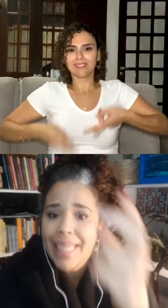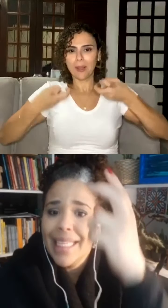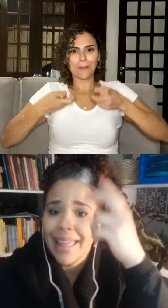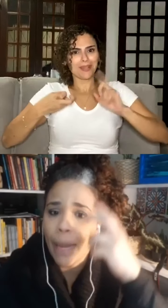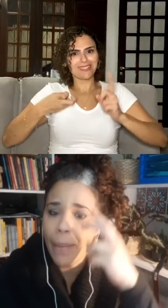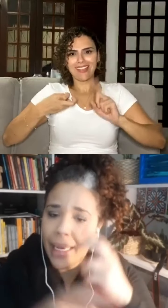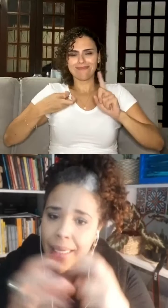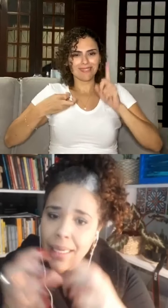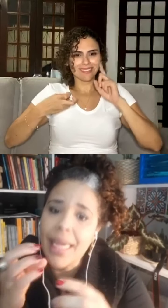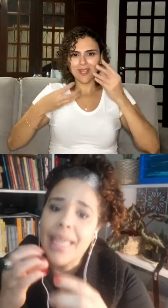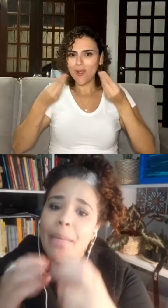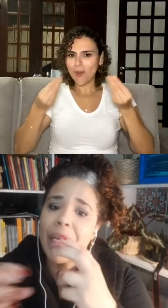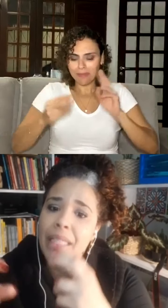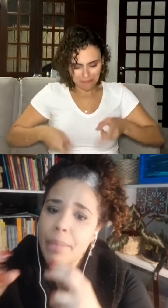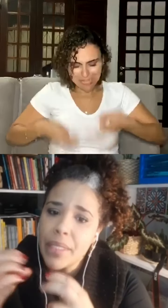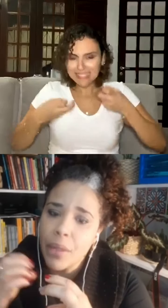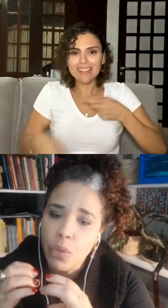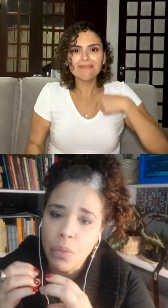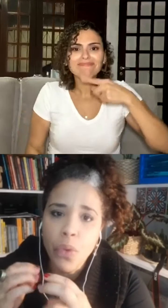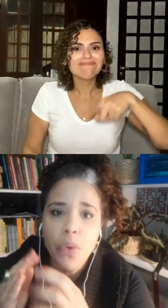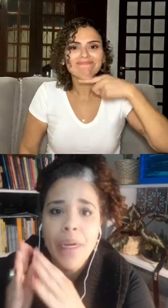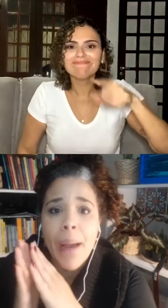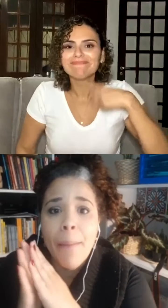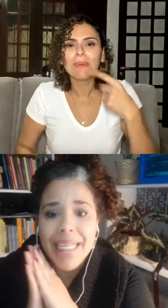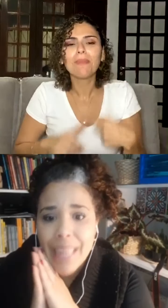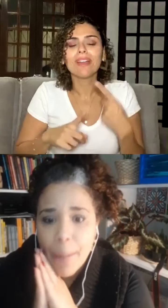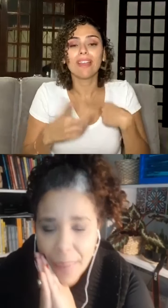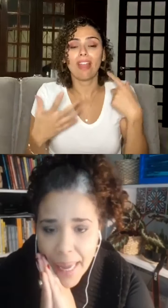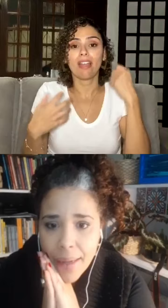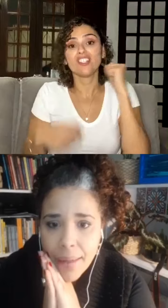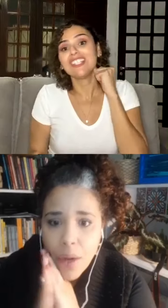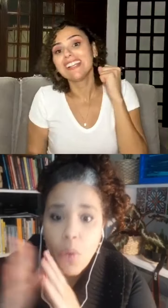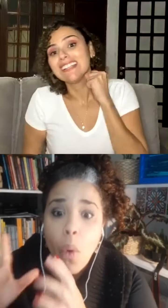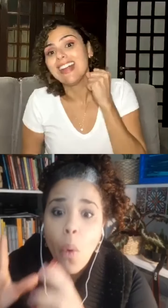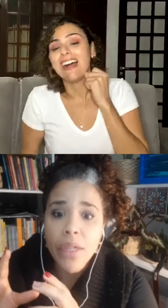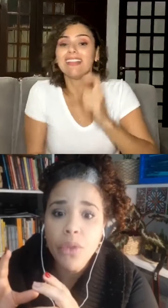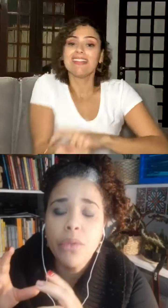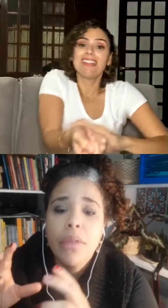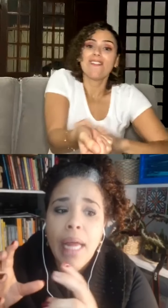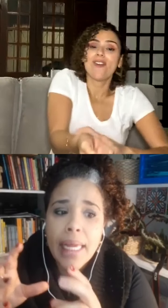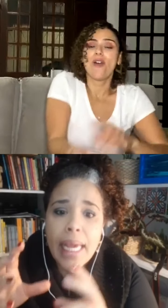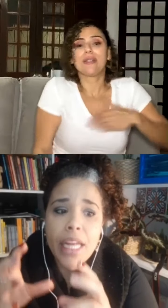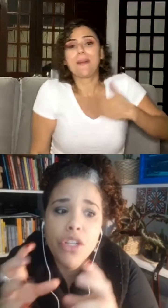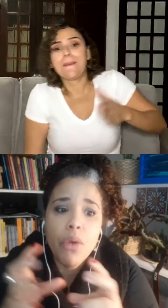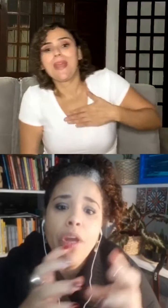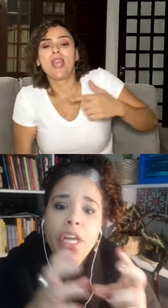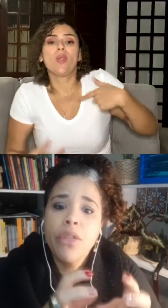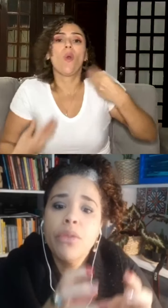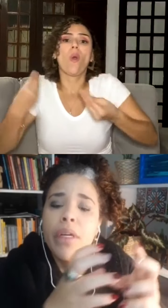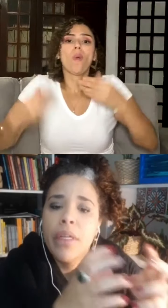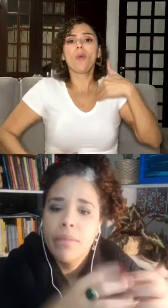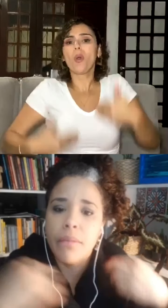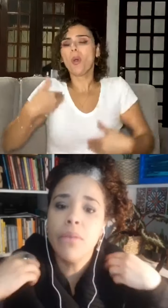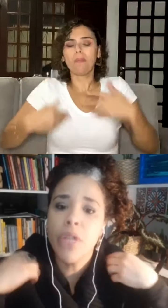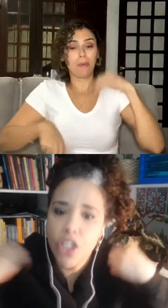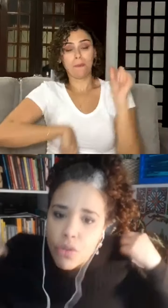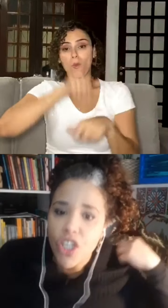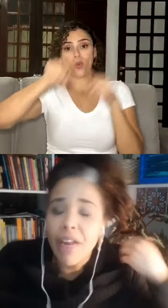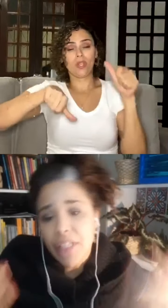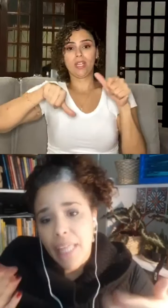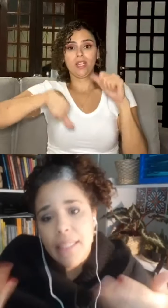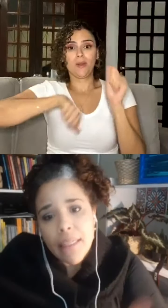essa tabelinha e essa percepção do muco para saber o quanto é que elas estão correndo um risco